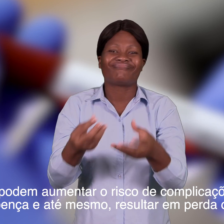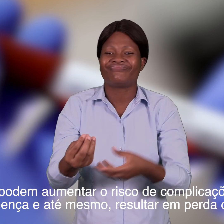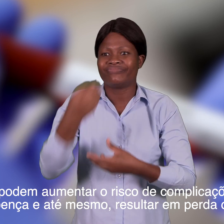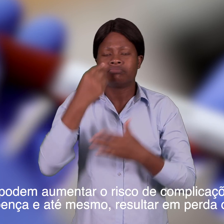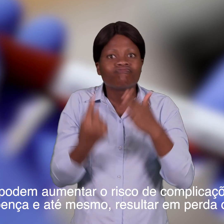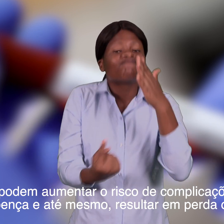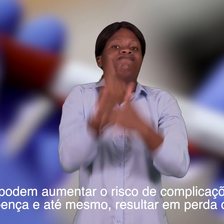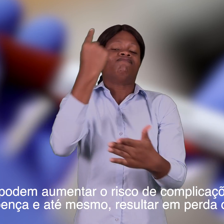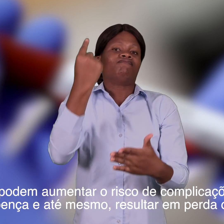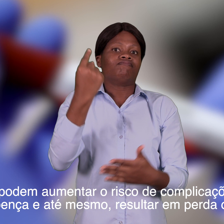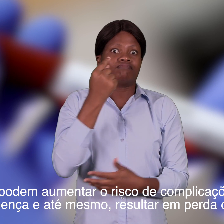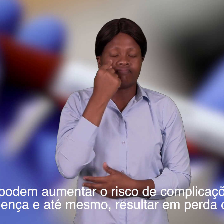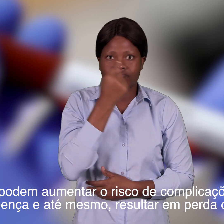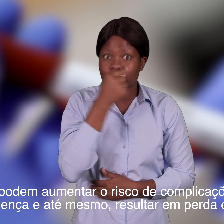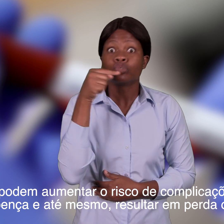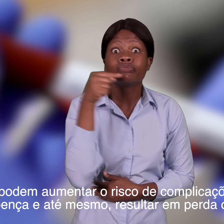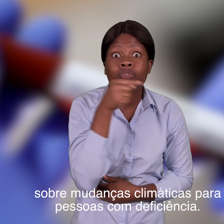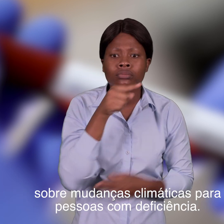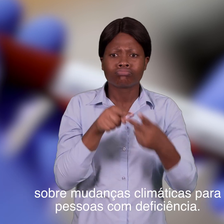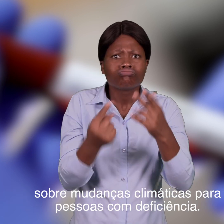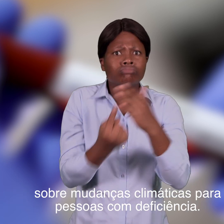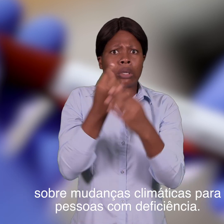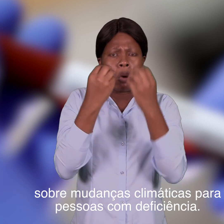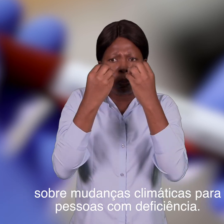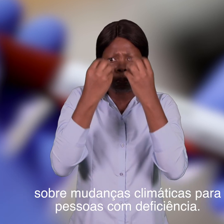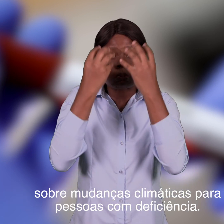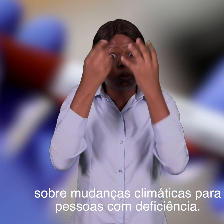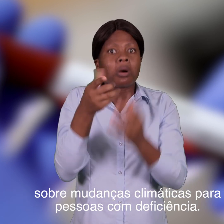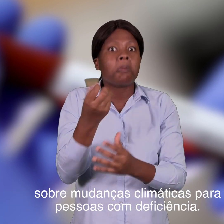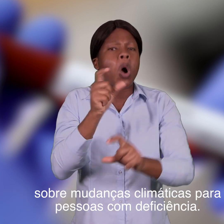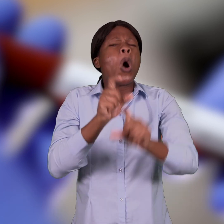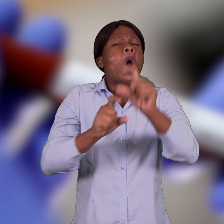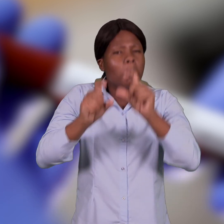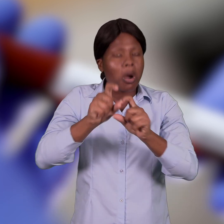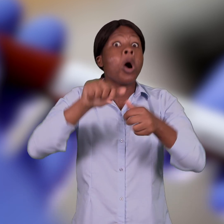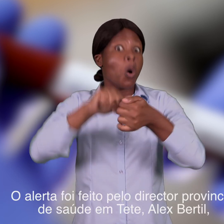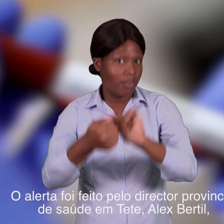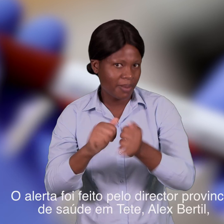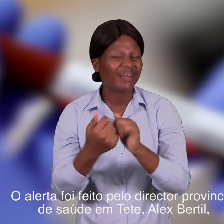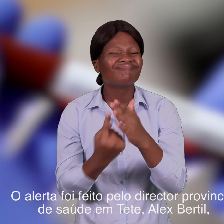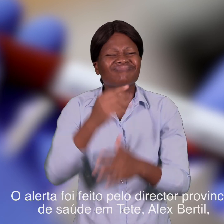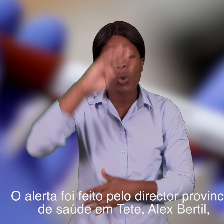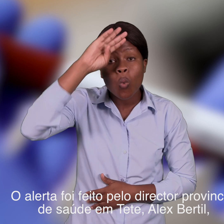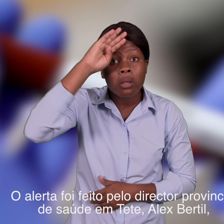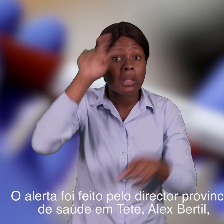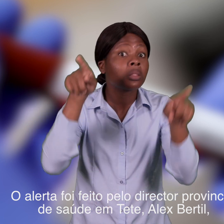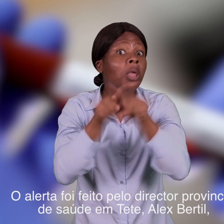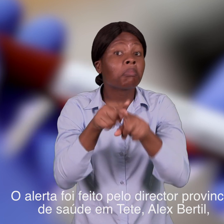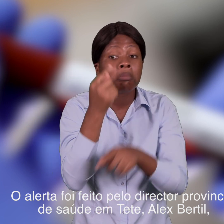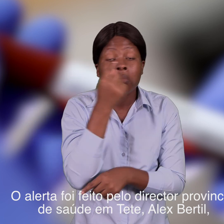risco de complicações da doença e até mesmo resultar em perda da visão. O alerta foi feito pelo diretor provincial